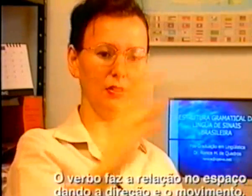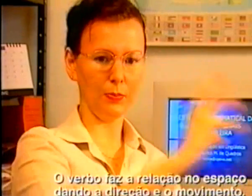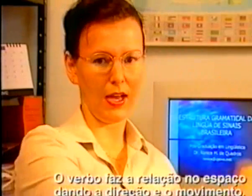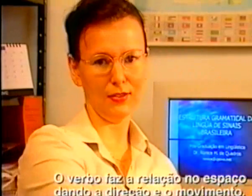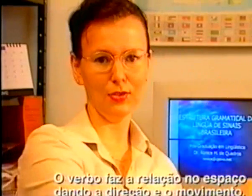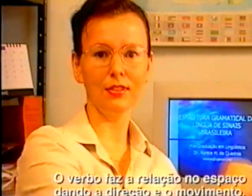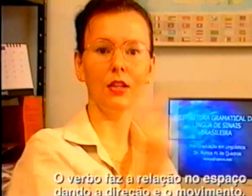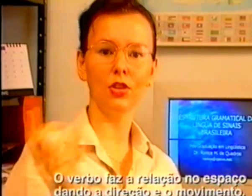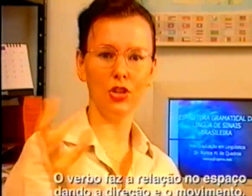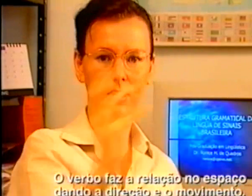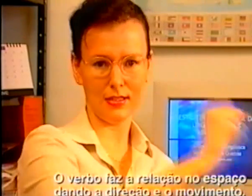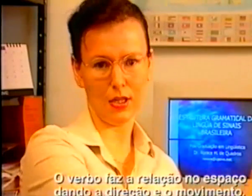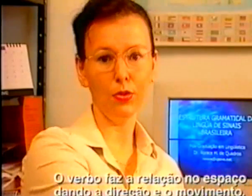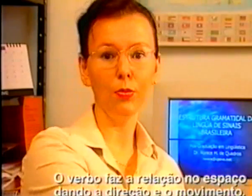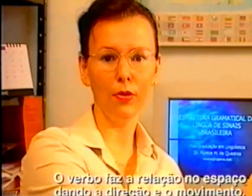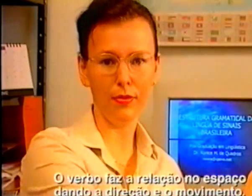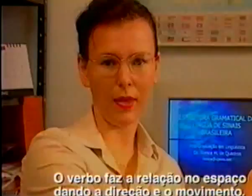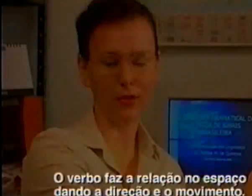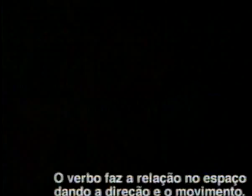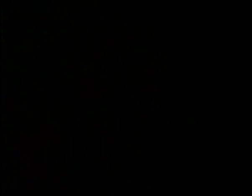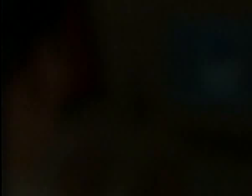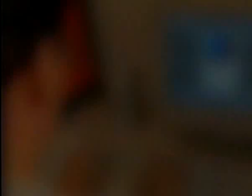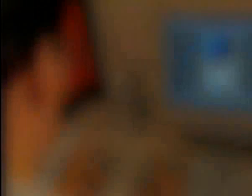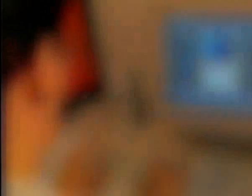no espaço usando a direção e o movimento.